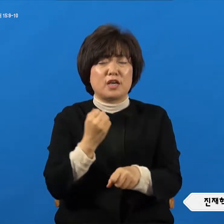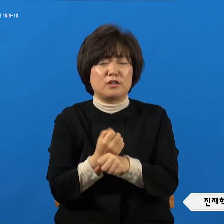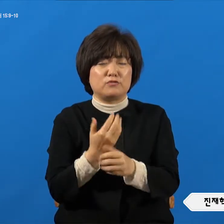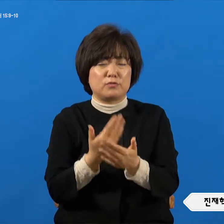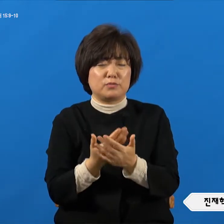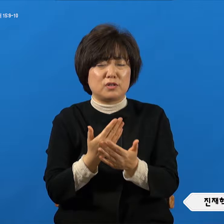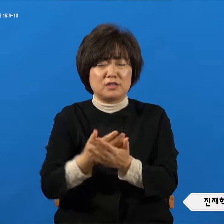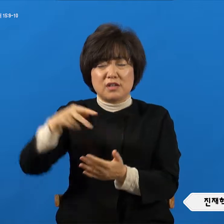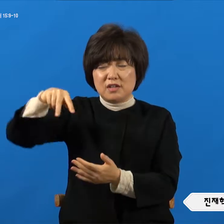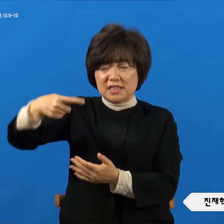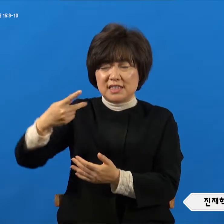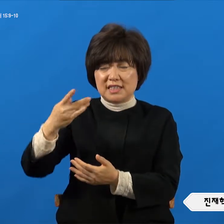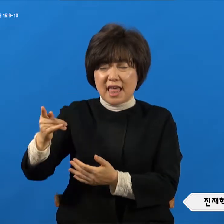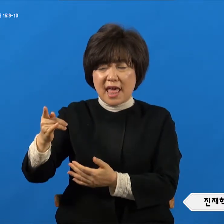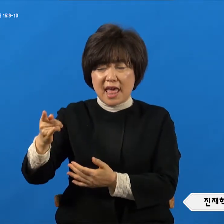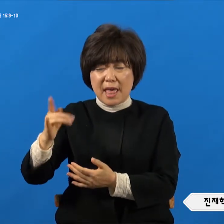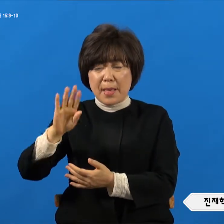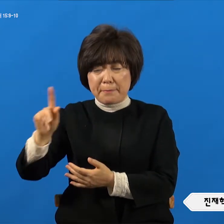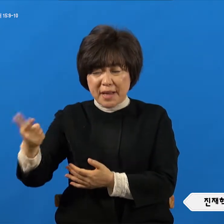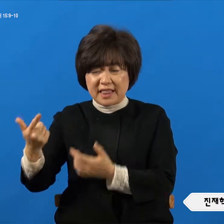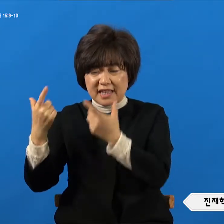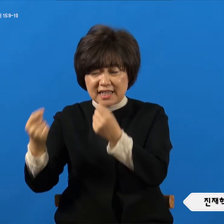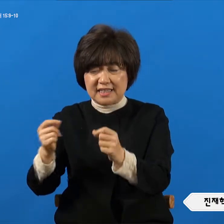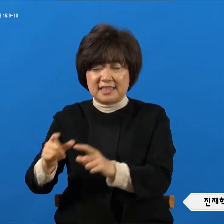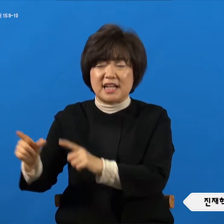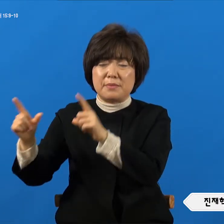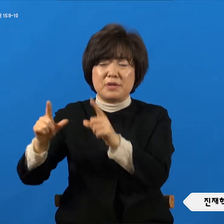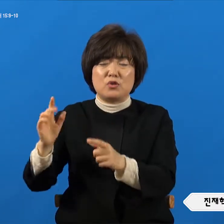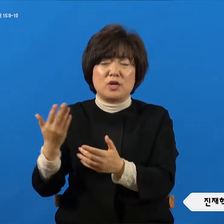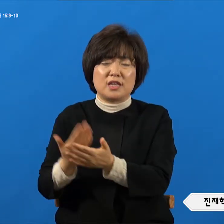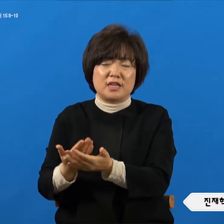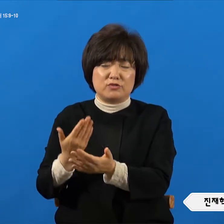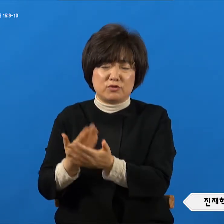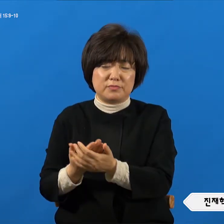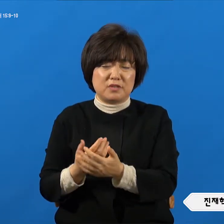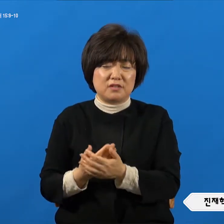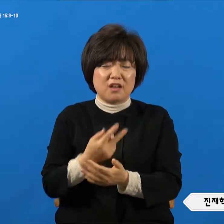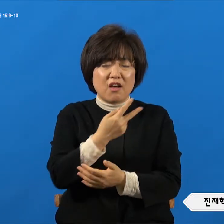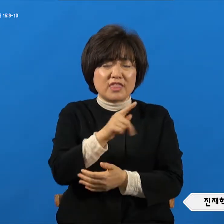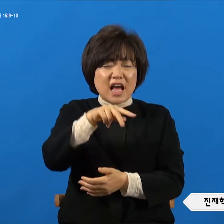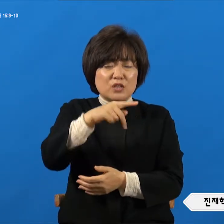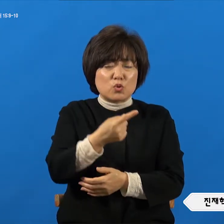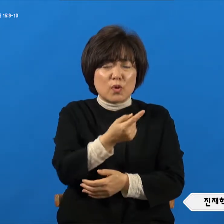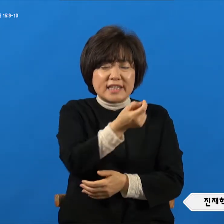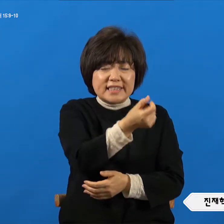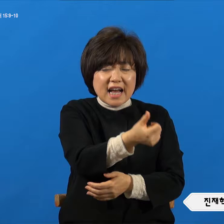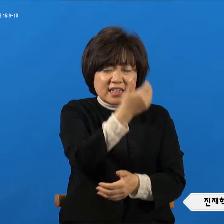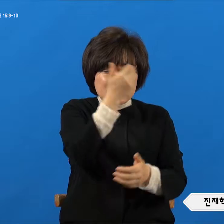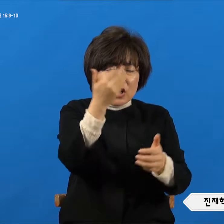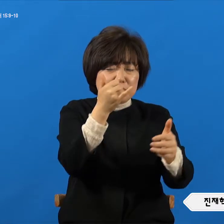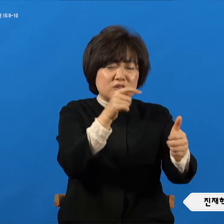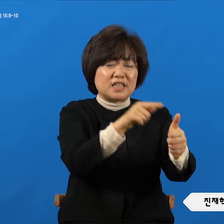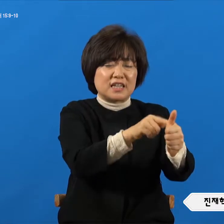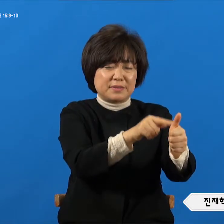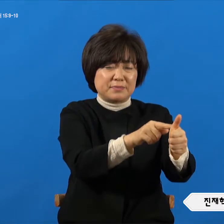주옵소서. 스데반 같은 삶이 되게 주옵소서. 다소의 한 젊은이를 향해